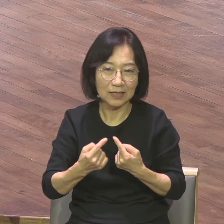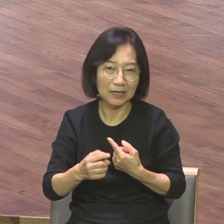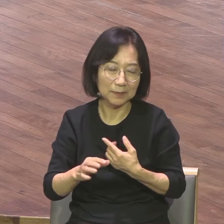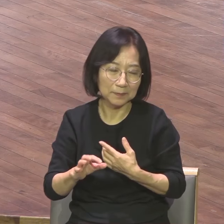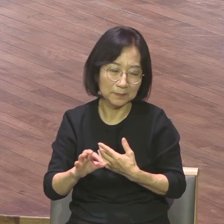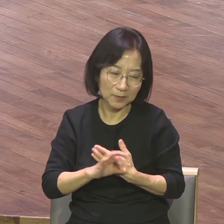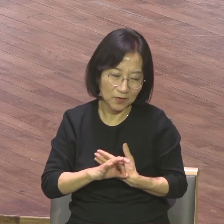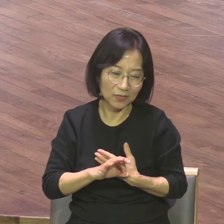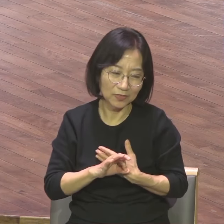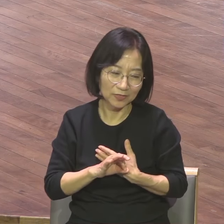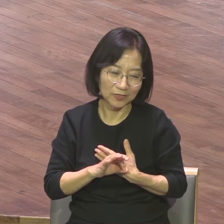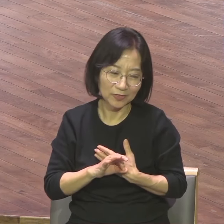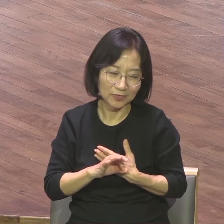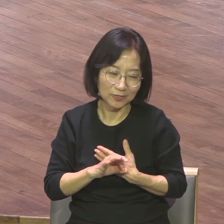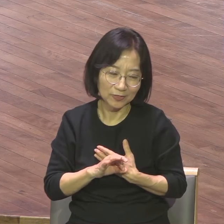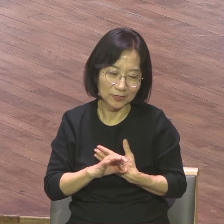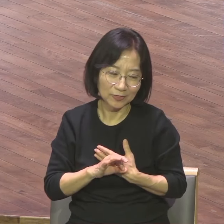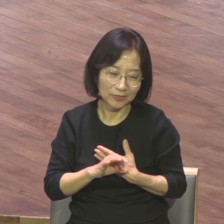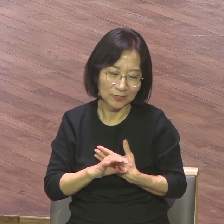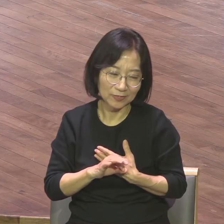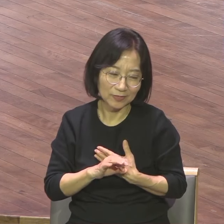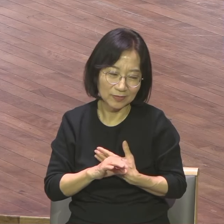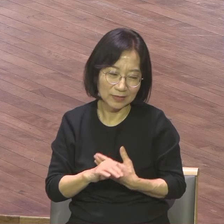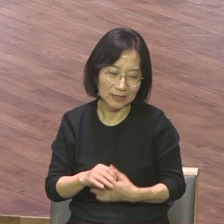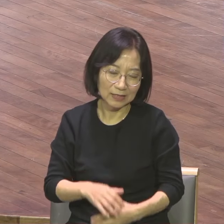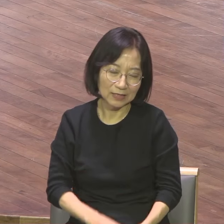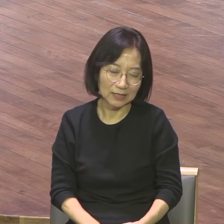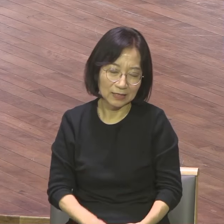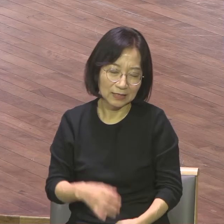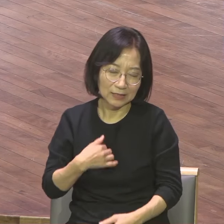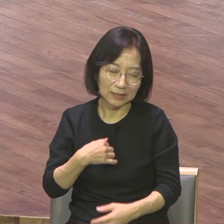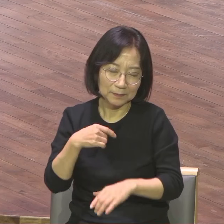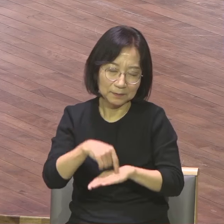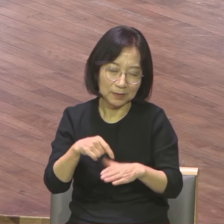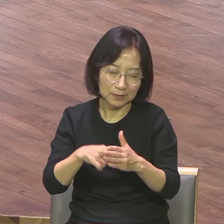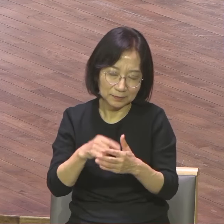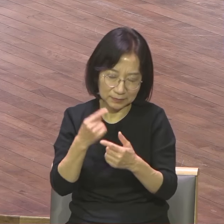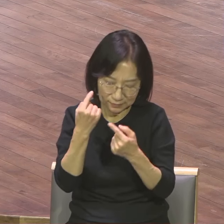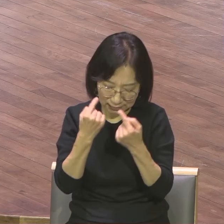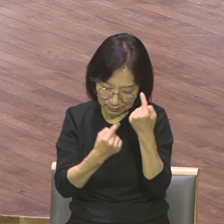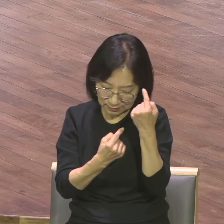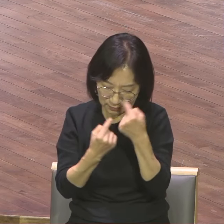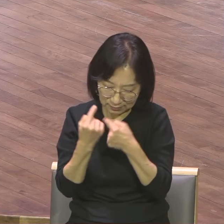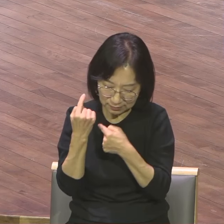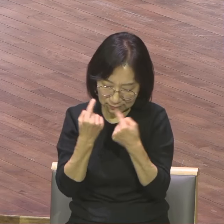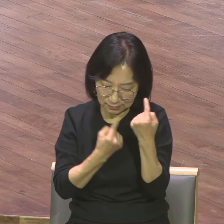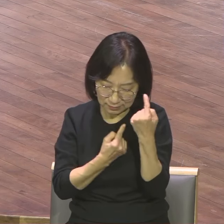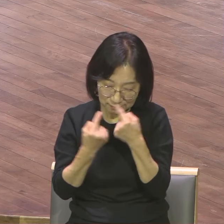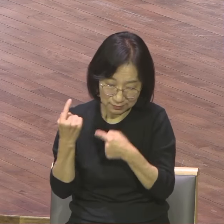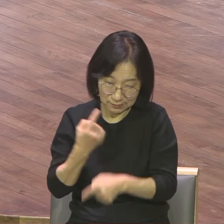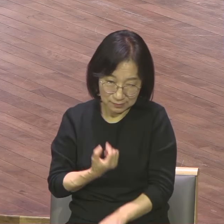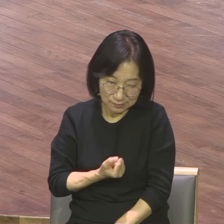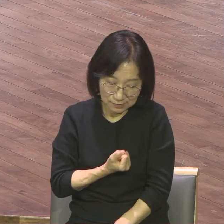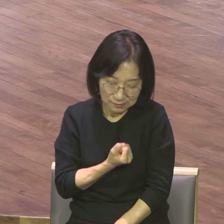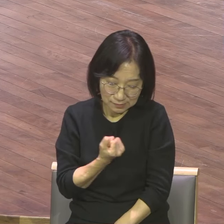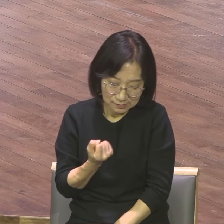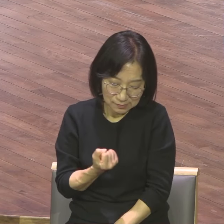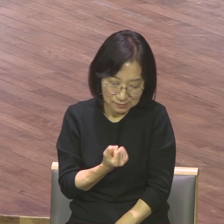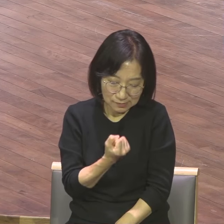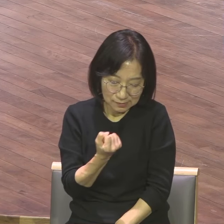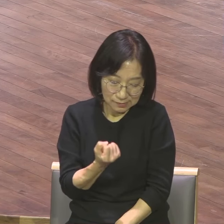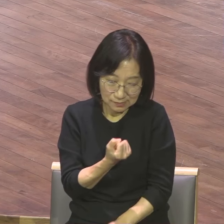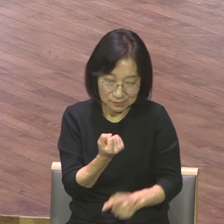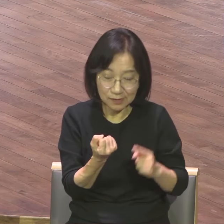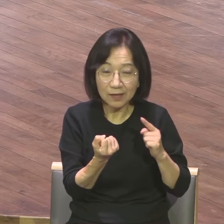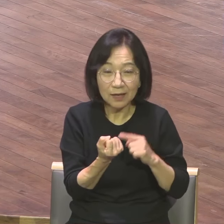알게 모르게 여러 가지 결과를 그렇게 낳게 됩니다. 내면의 상처는요, 상처 입은 그